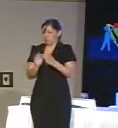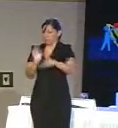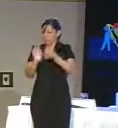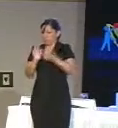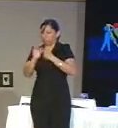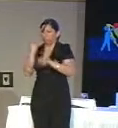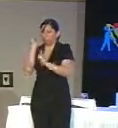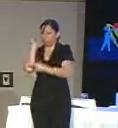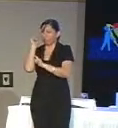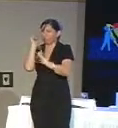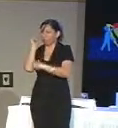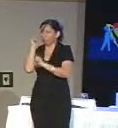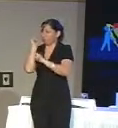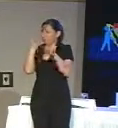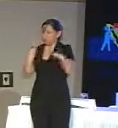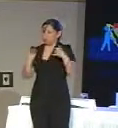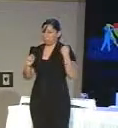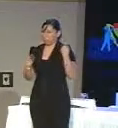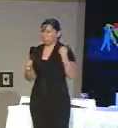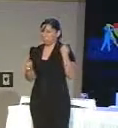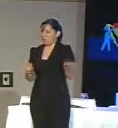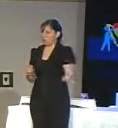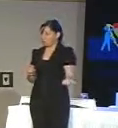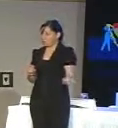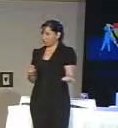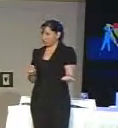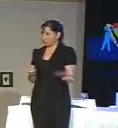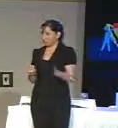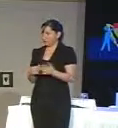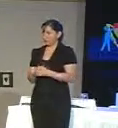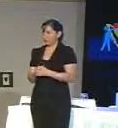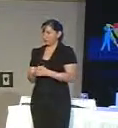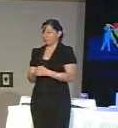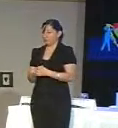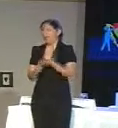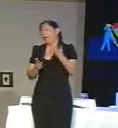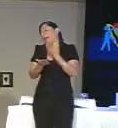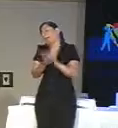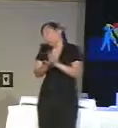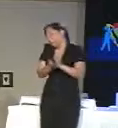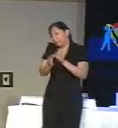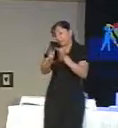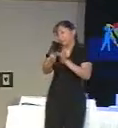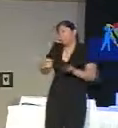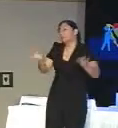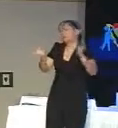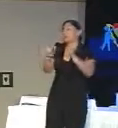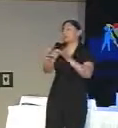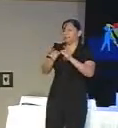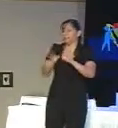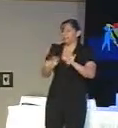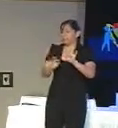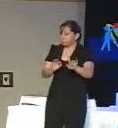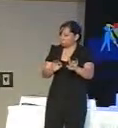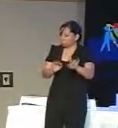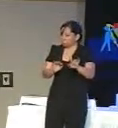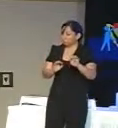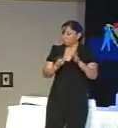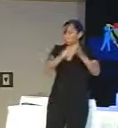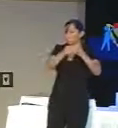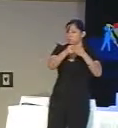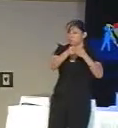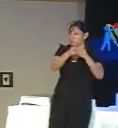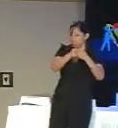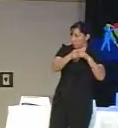mortalidad perinatal, sino estamos hablando también, bueno, y de proyectos de vida, sino de mortalidad infantil.